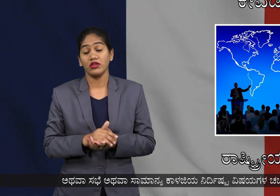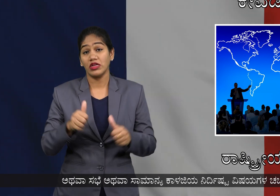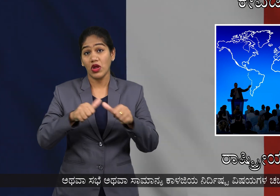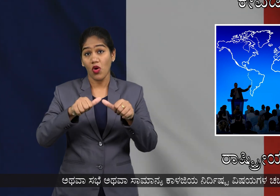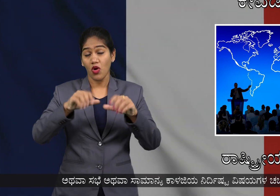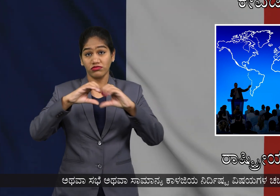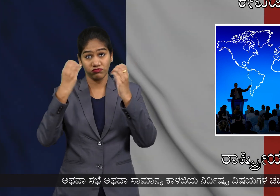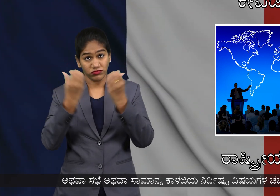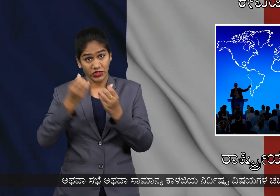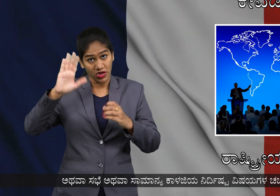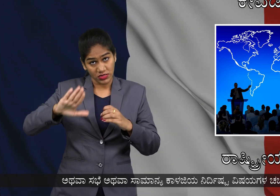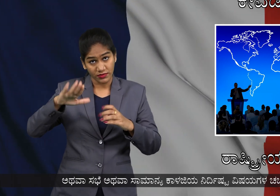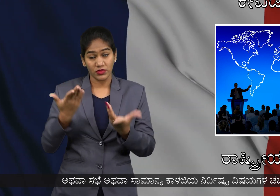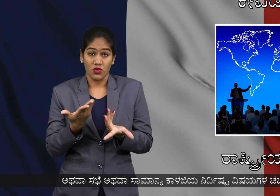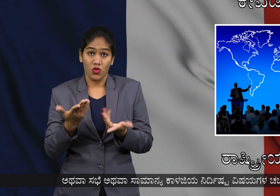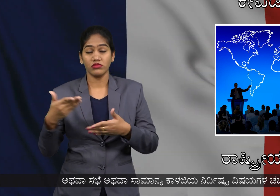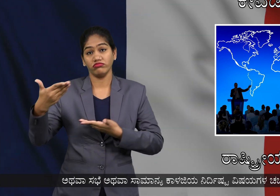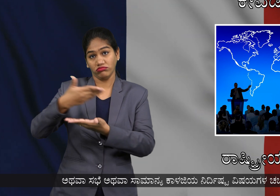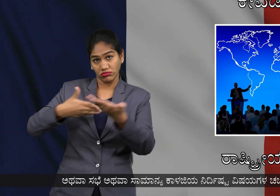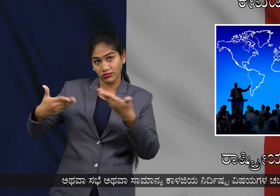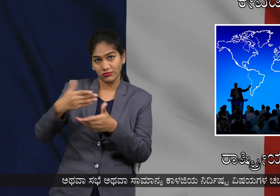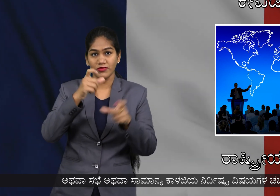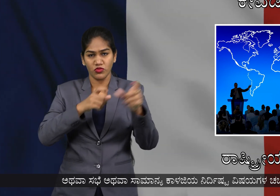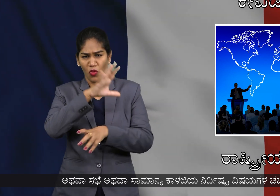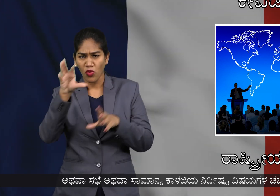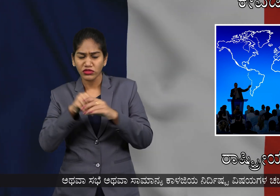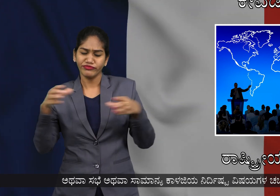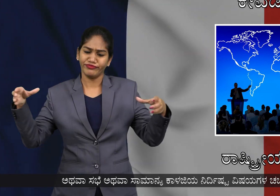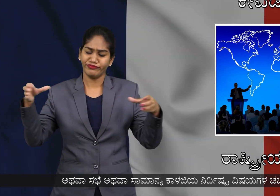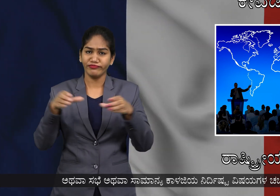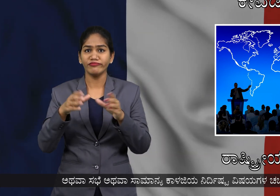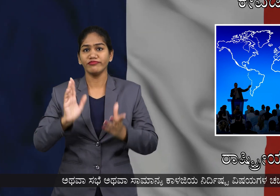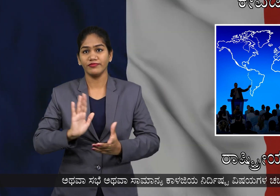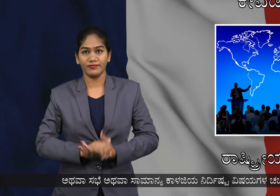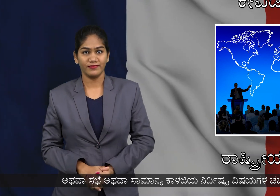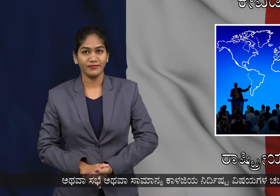ಅಥವಾ ಸಾಮಾನ್ಯ ಕಾಳಜಿಯ ನಿರ್ದಿಷ್ಟ ವಿಷಯಗಳ ಚರ್ಚೆ ಮತ್ತು ಕ್ರಮ.